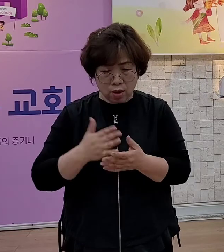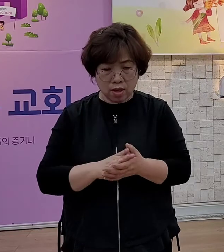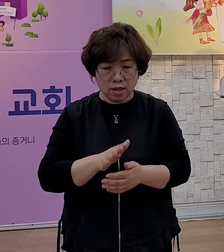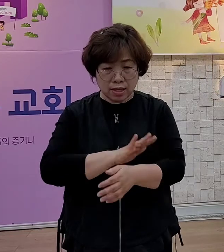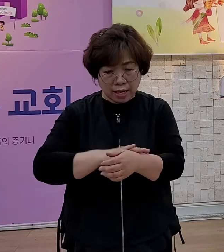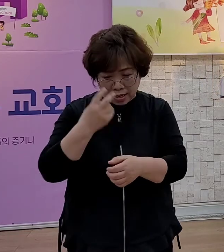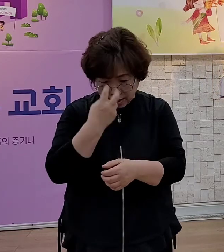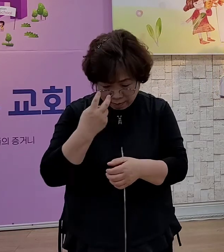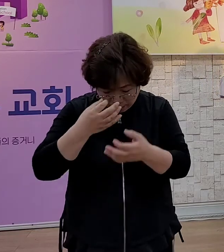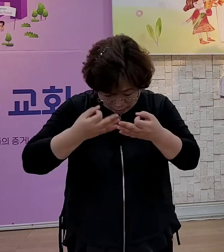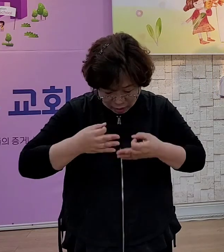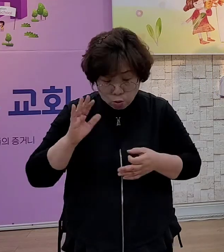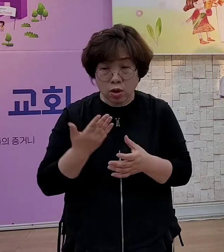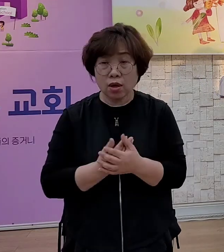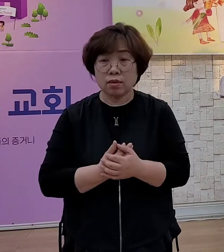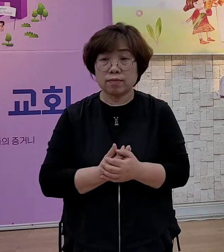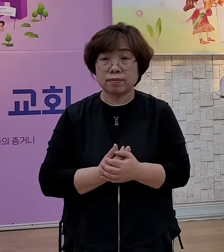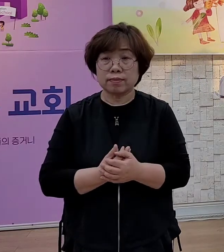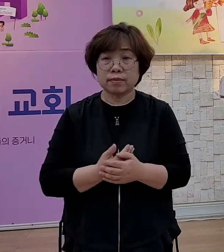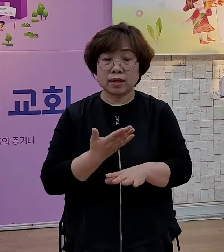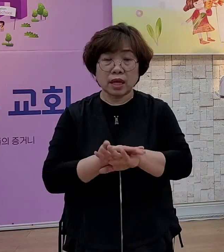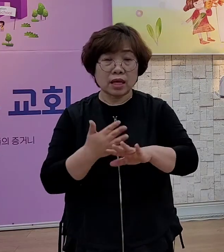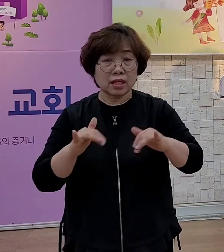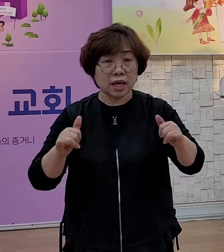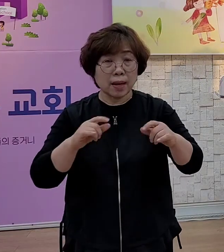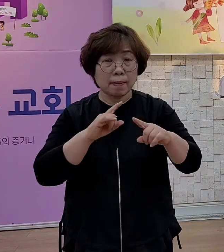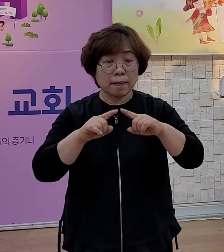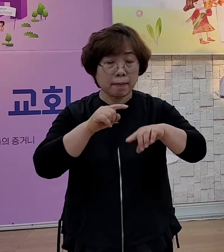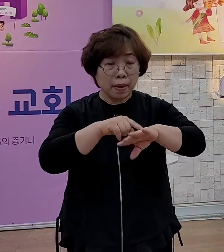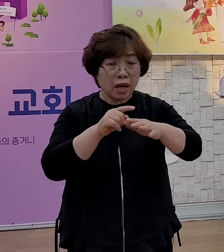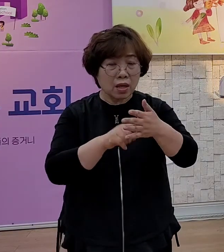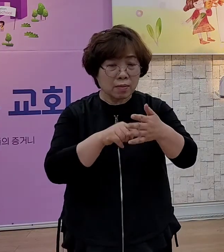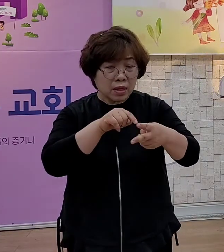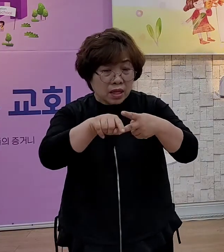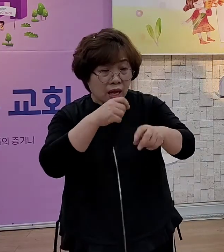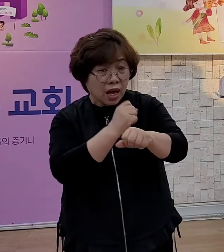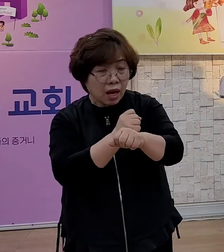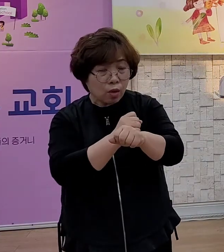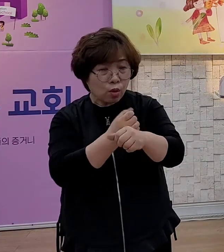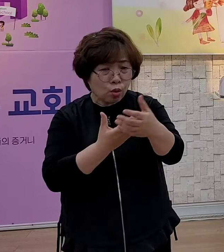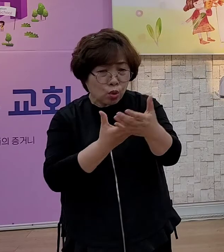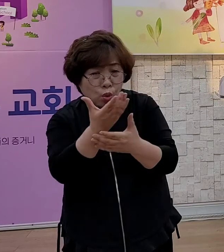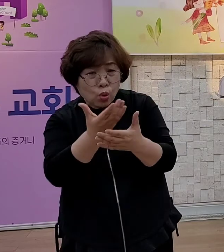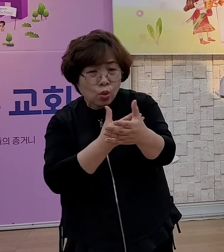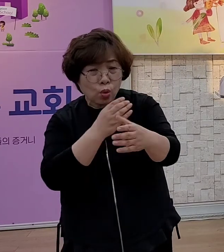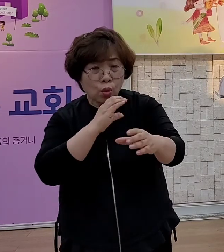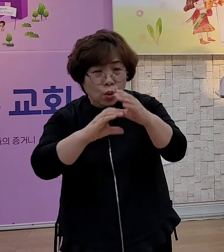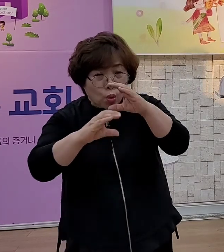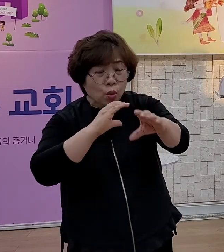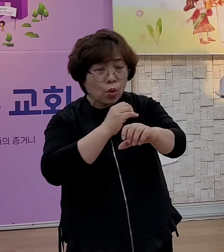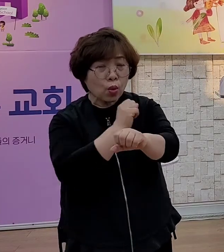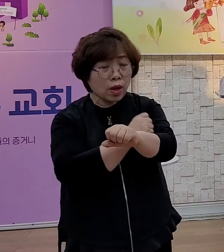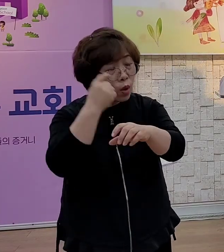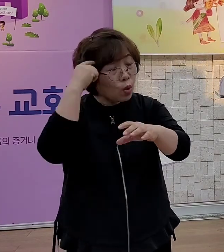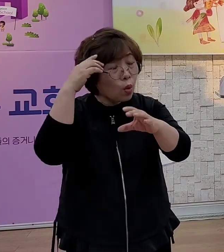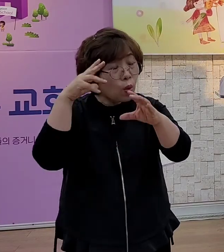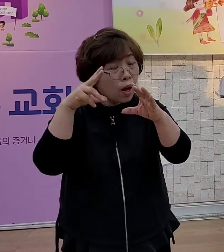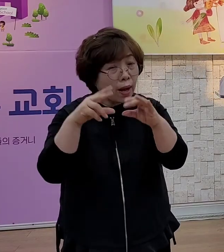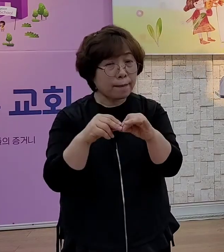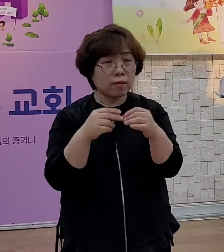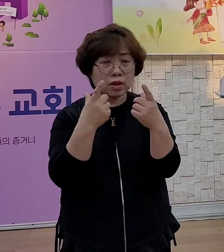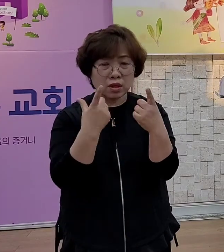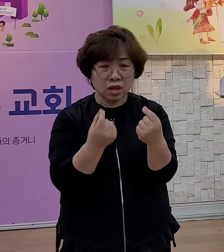돼요. 정말 다른 사람의 마음을 이해하면서 마음이 왔다 갔다 하면서 정말 그렇게 공감하면서 듣는